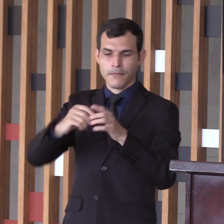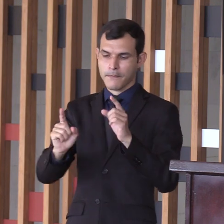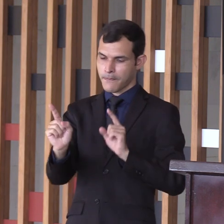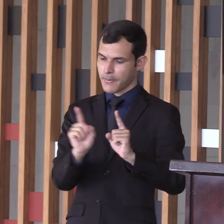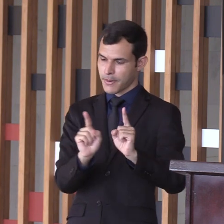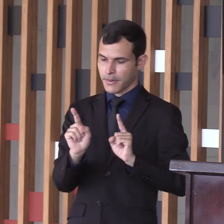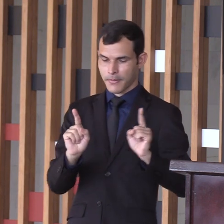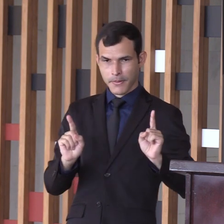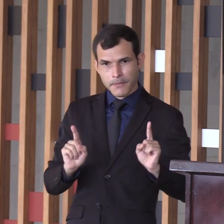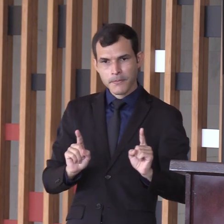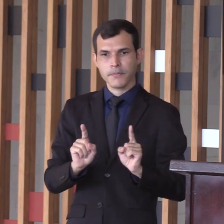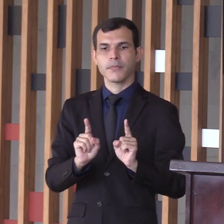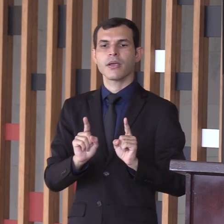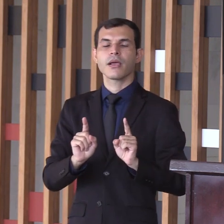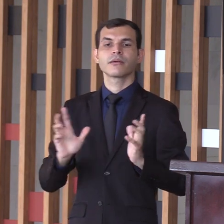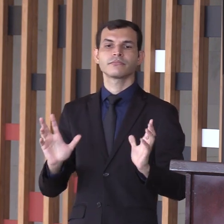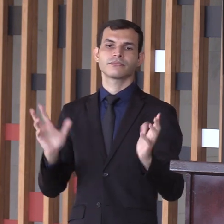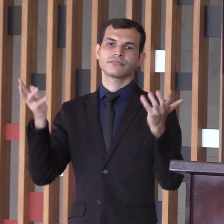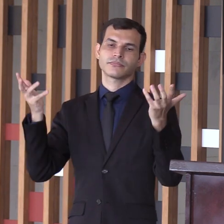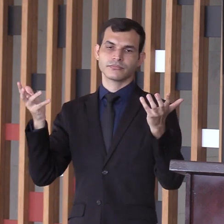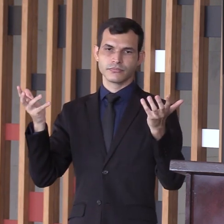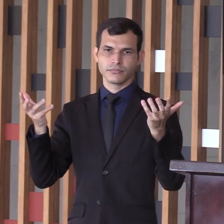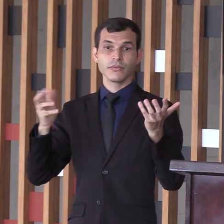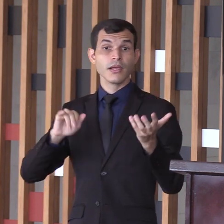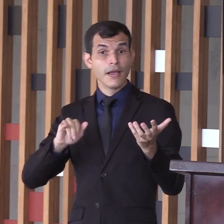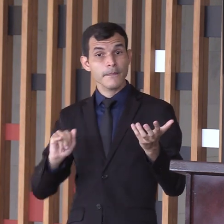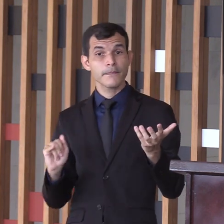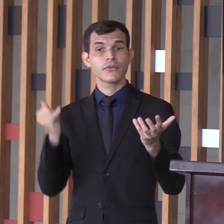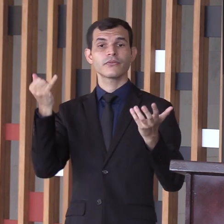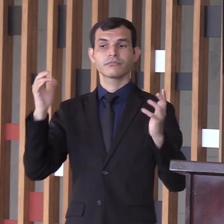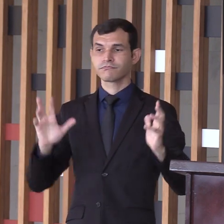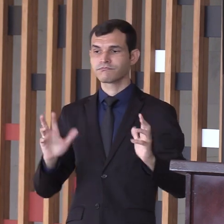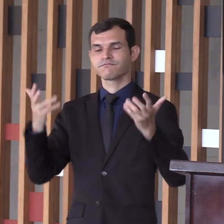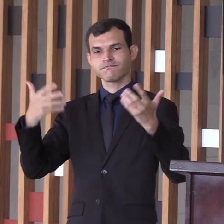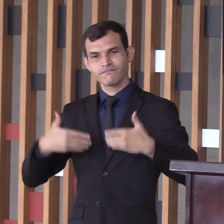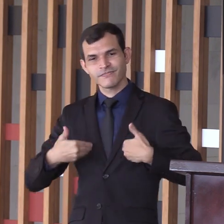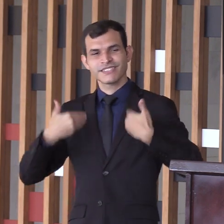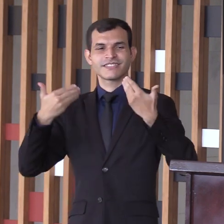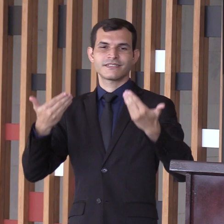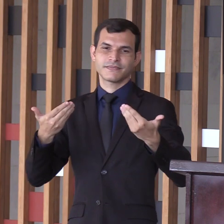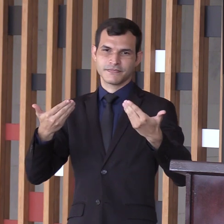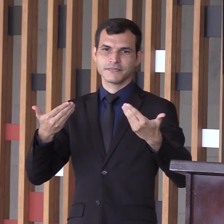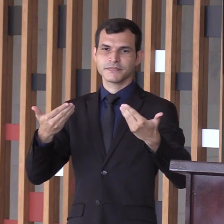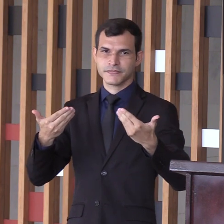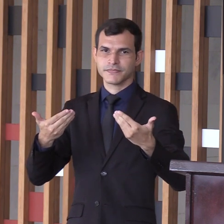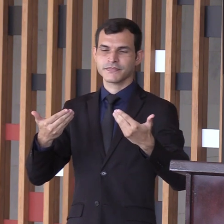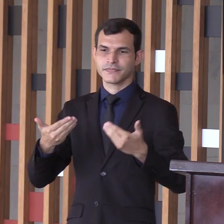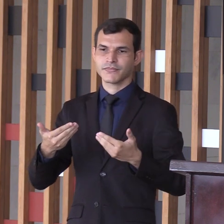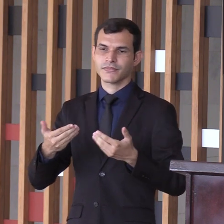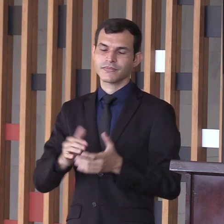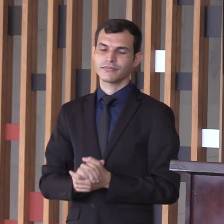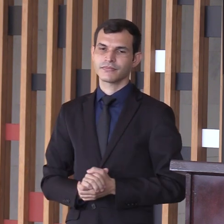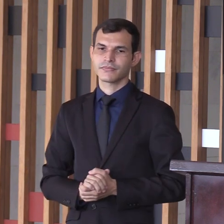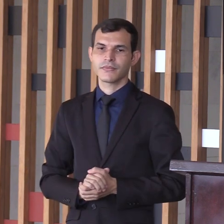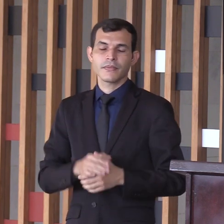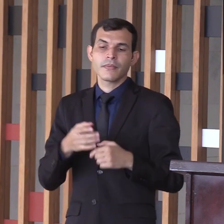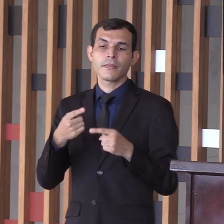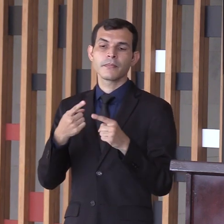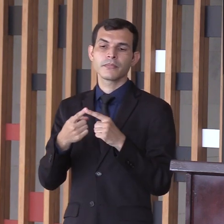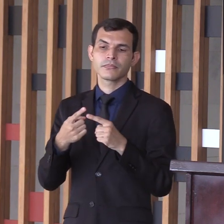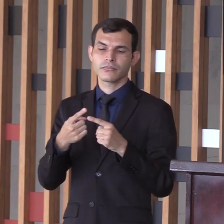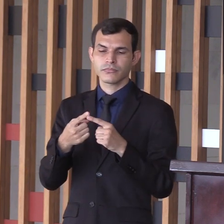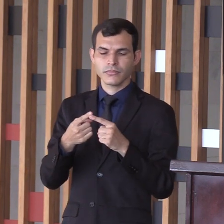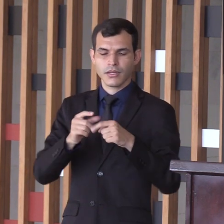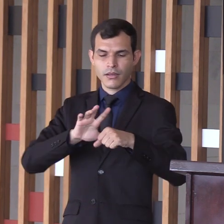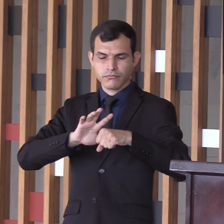essa ocasião para festejar o reencontro. Na medida em que a pandemia já cessa,